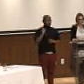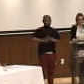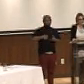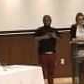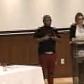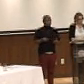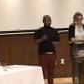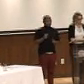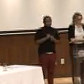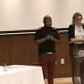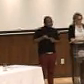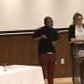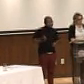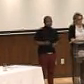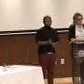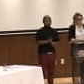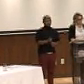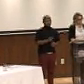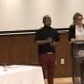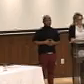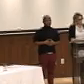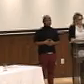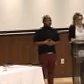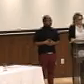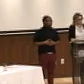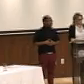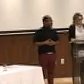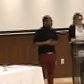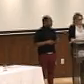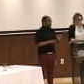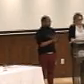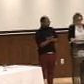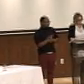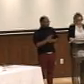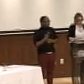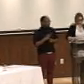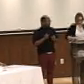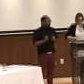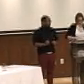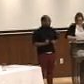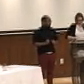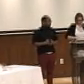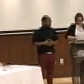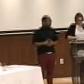Obrigada, candidato. O senhor pode fazer a sua segunda pergunta ao candidato Elcio.